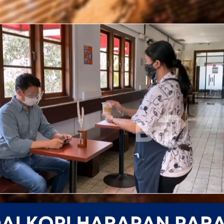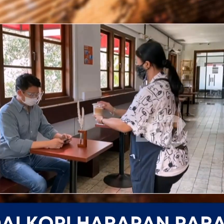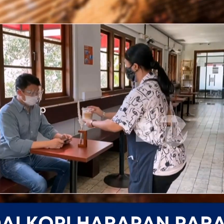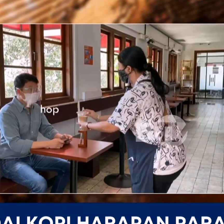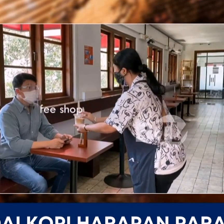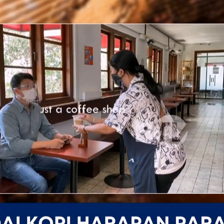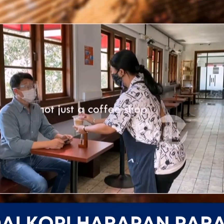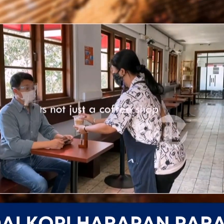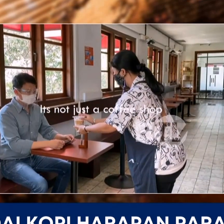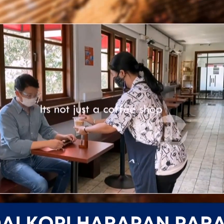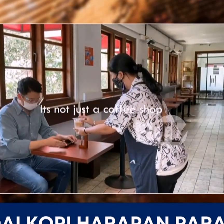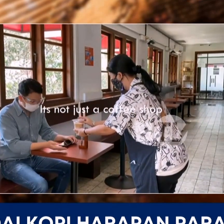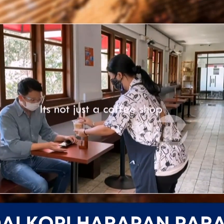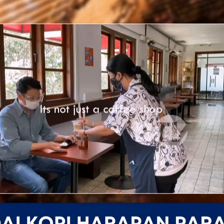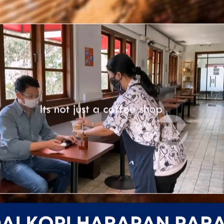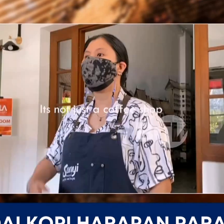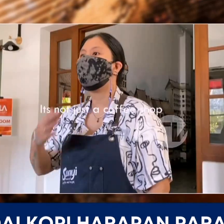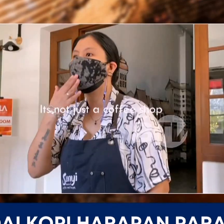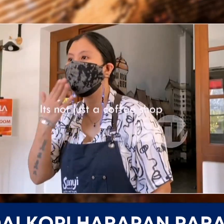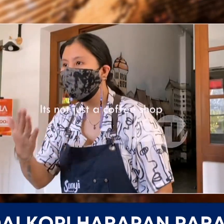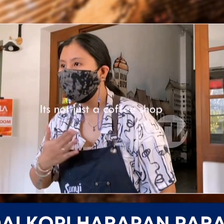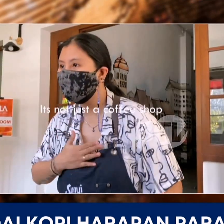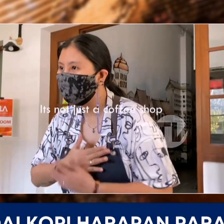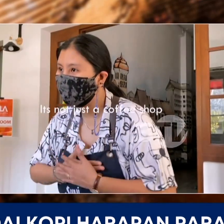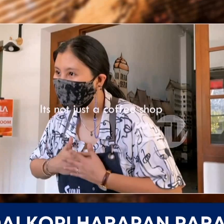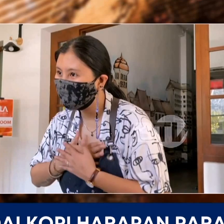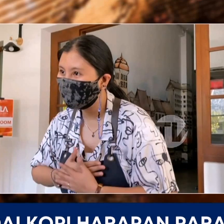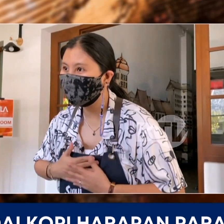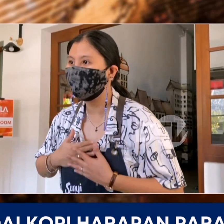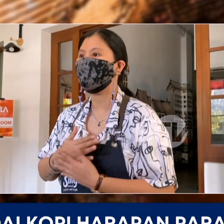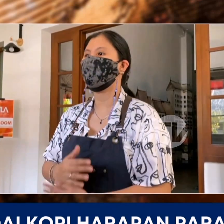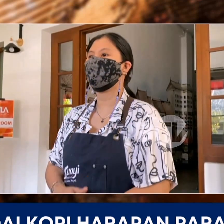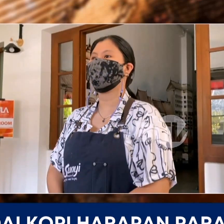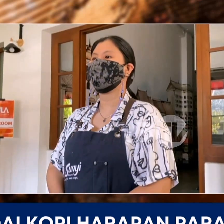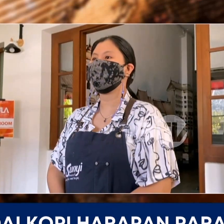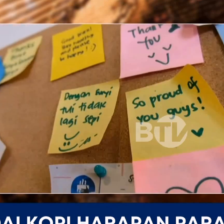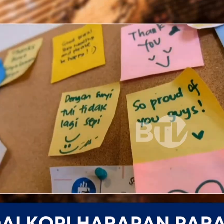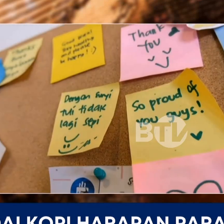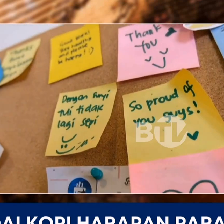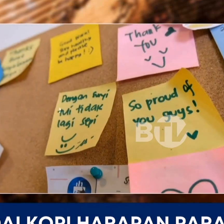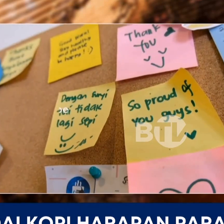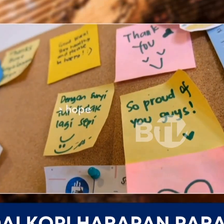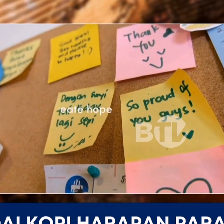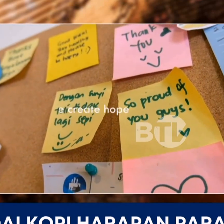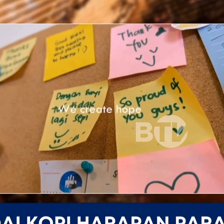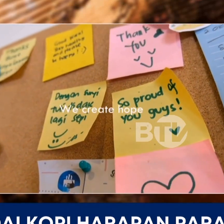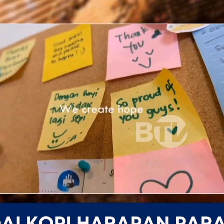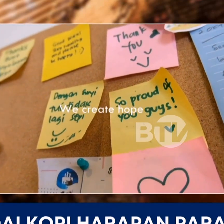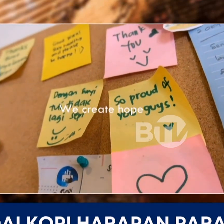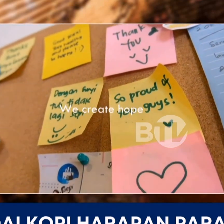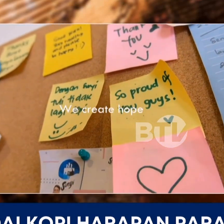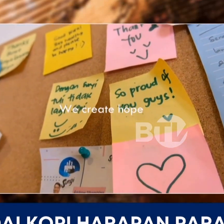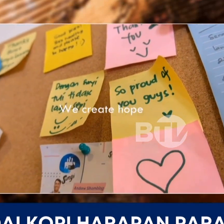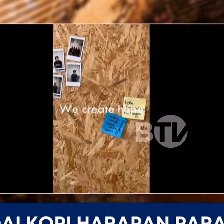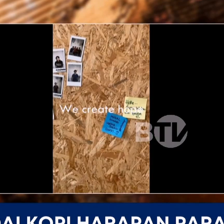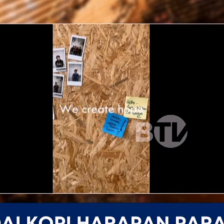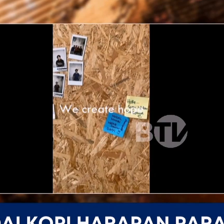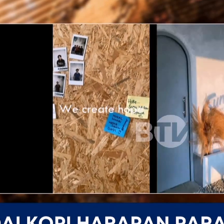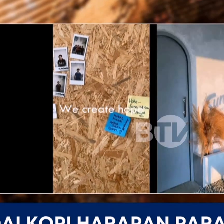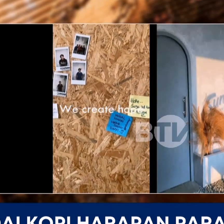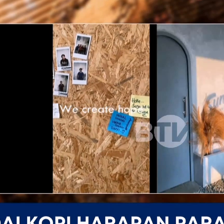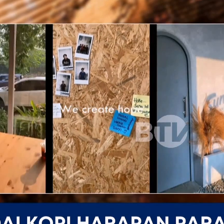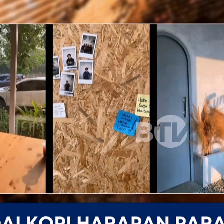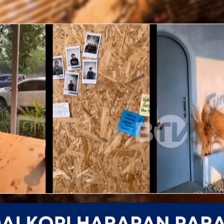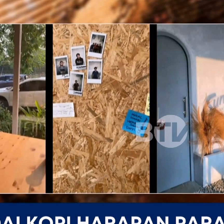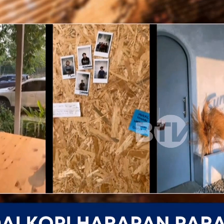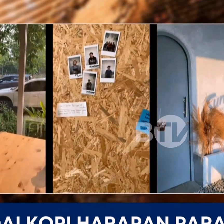Mas, hati kita tuh riuh, berisik. Kita tuh penuh kebencian, arogansi, kejahatan. Betul. Ketika mereka datang ke